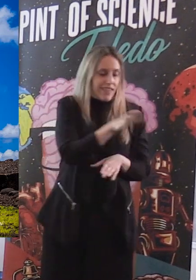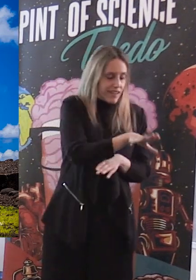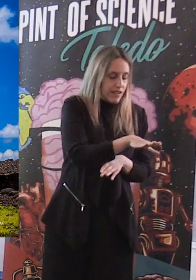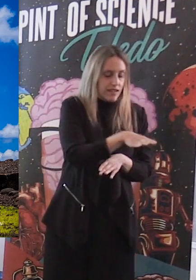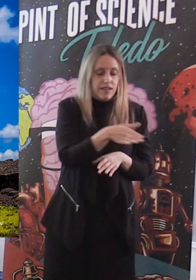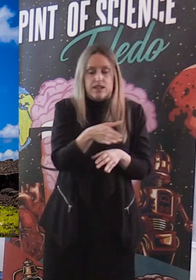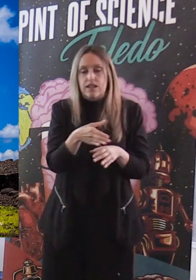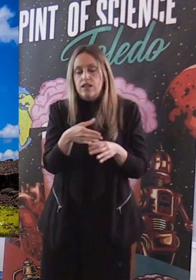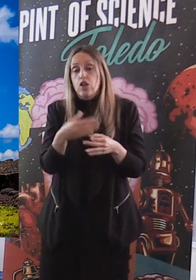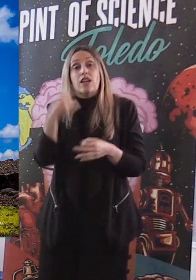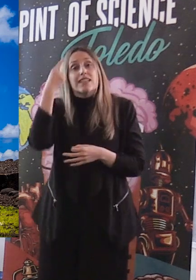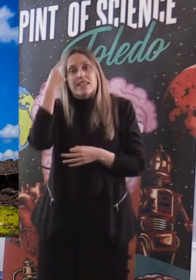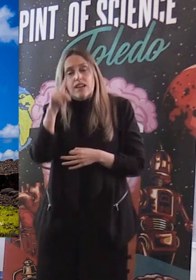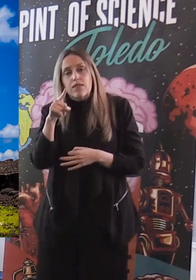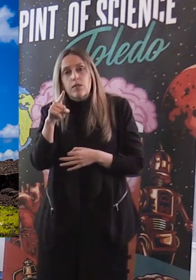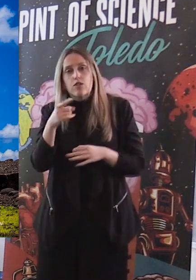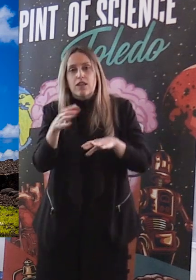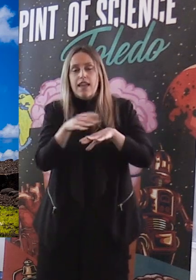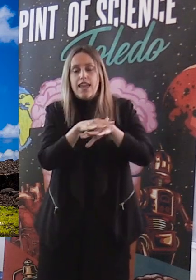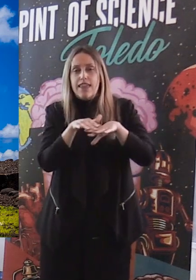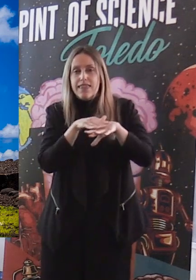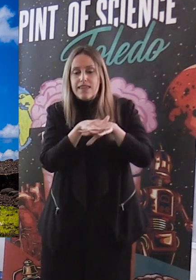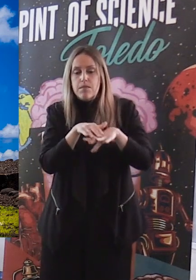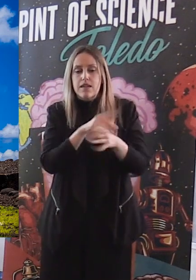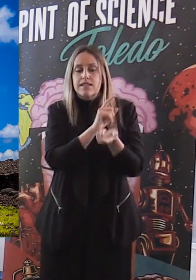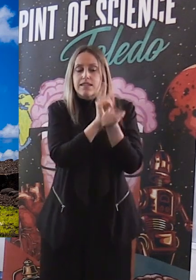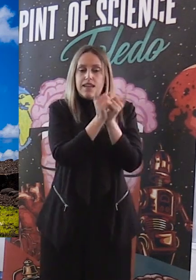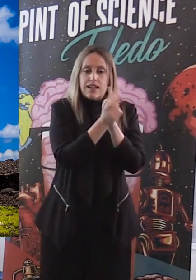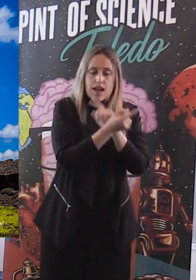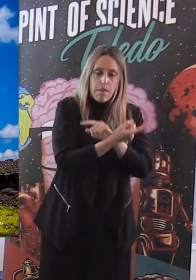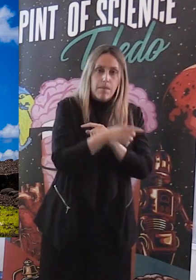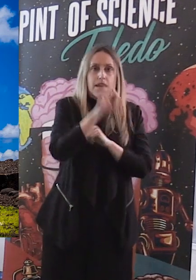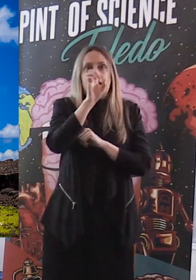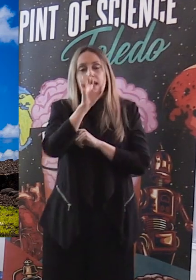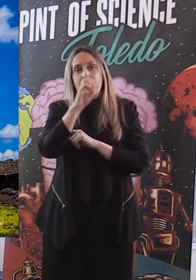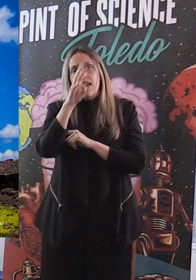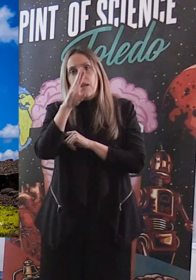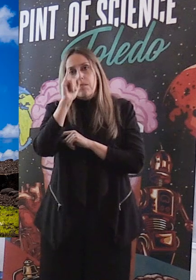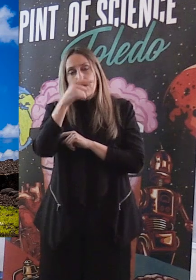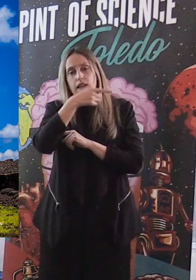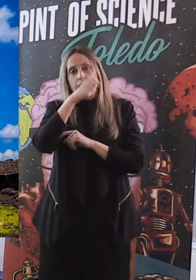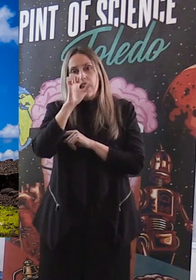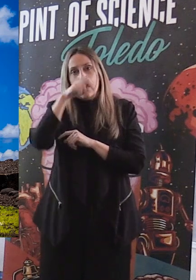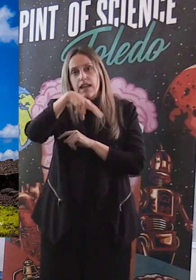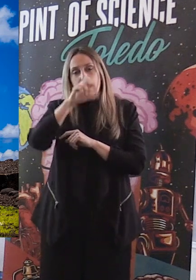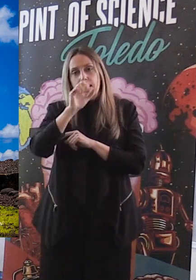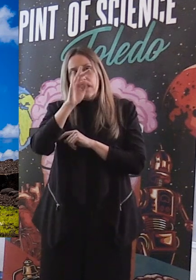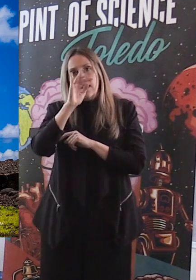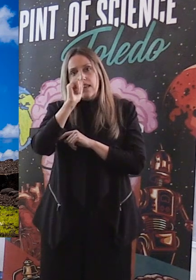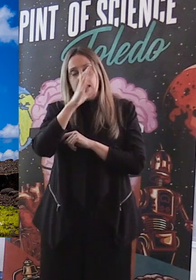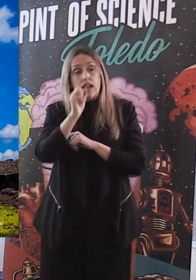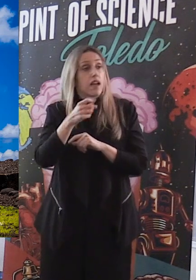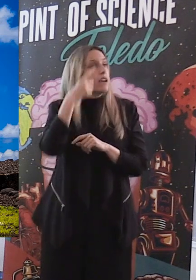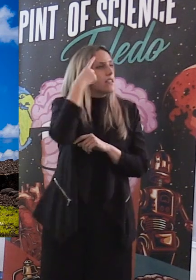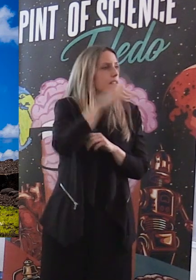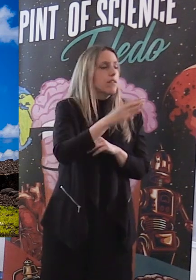apoptosis. Conocemos las enzimas que cambian la epigenética. Conocemos bastante